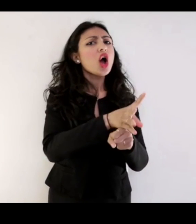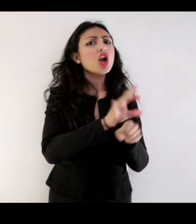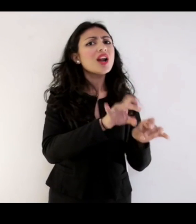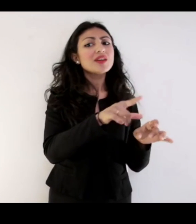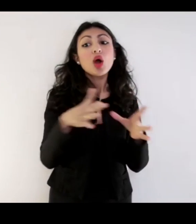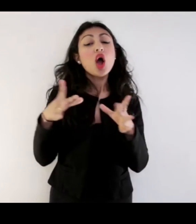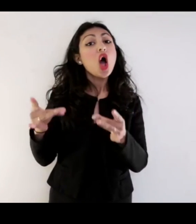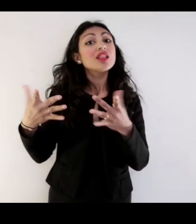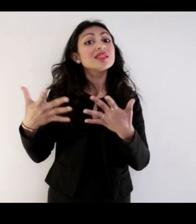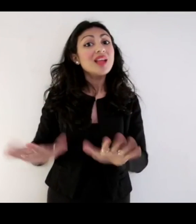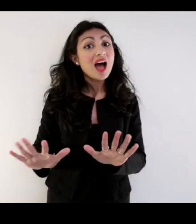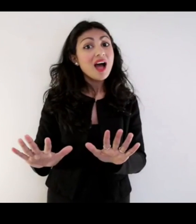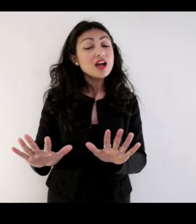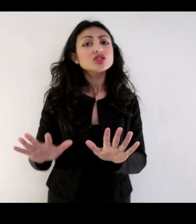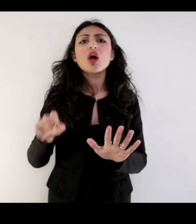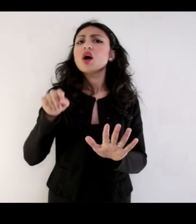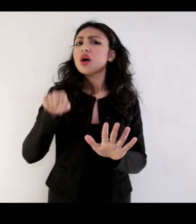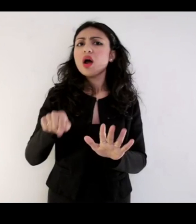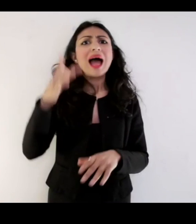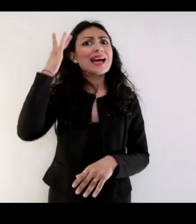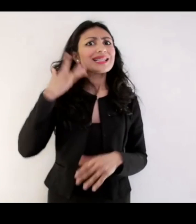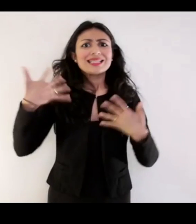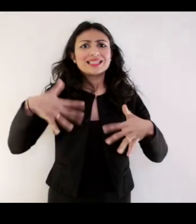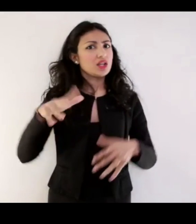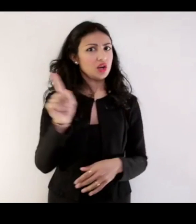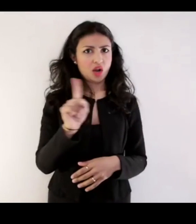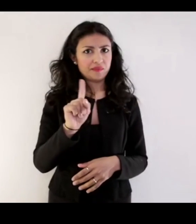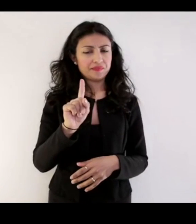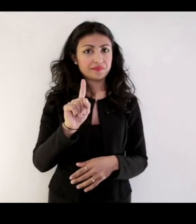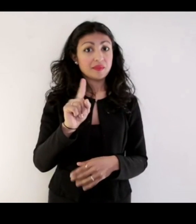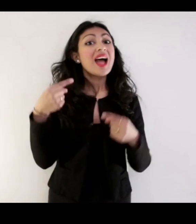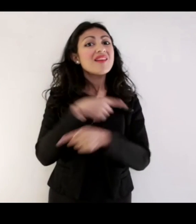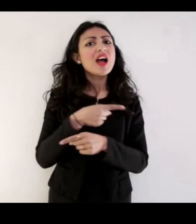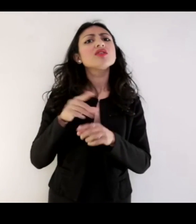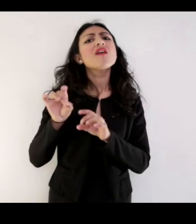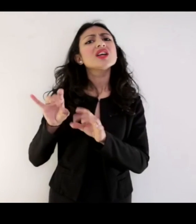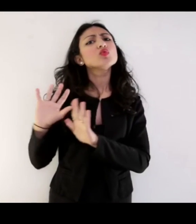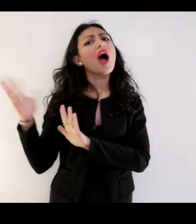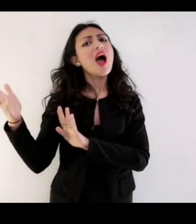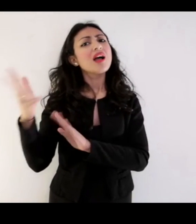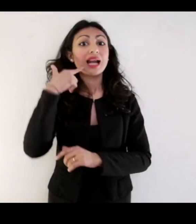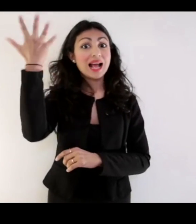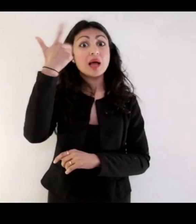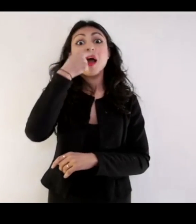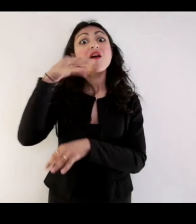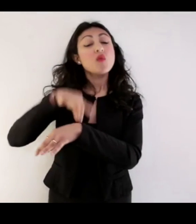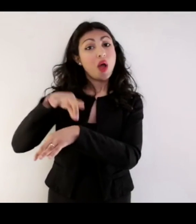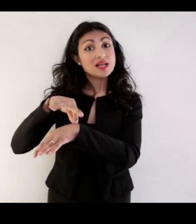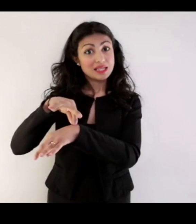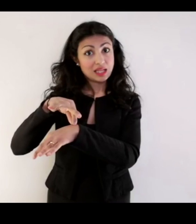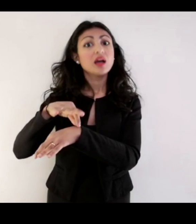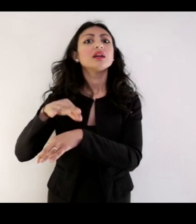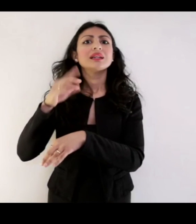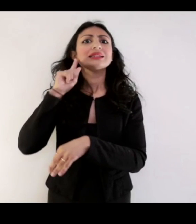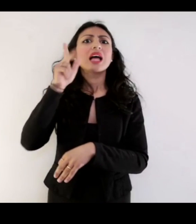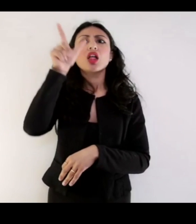il rischio delle gravide non risulta essere tale ad esempio come quello dell'influenza, è invece un virus importante e molto a rischio